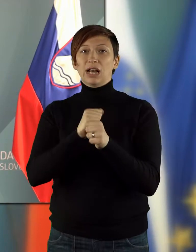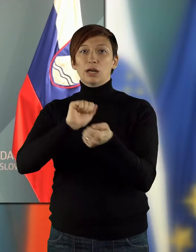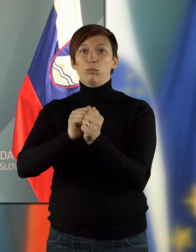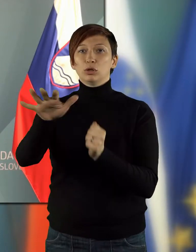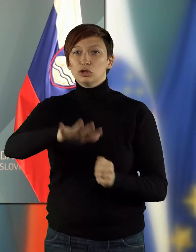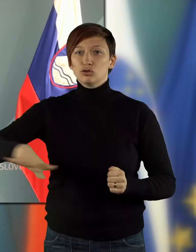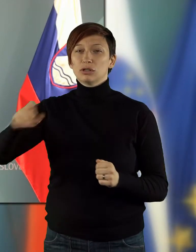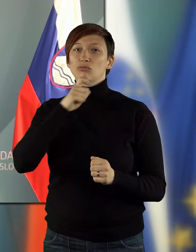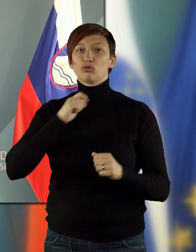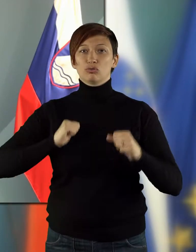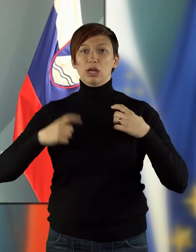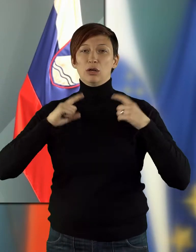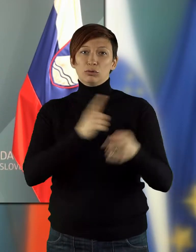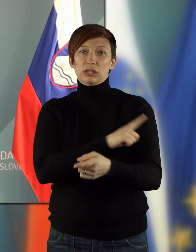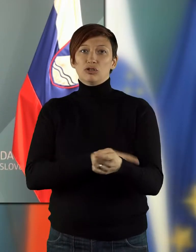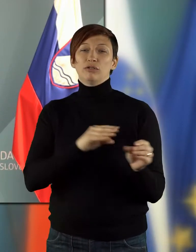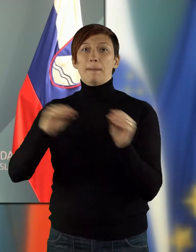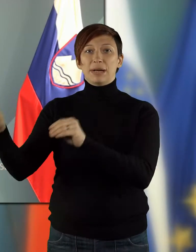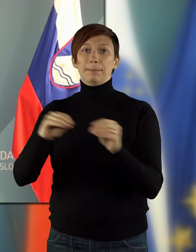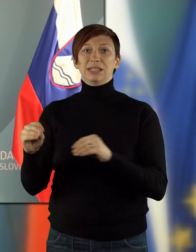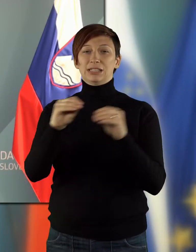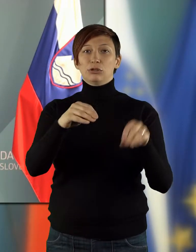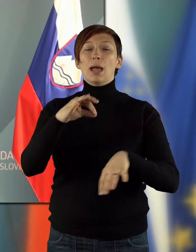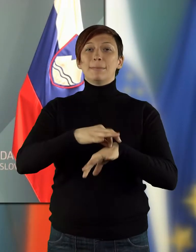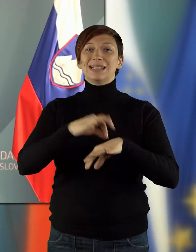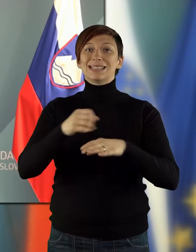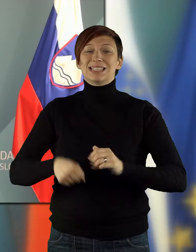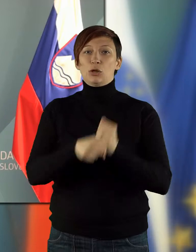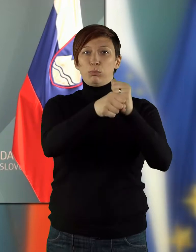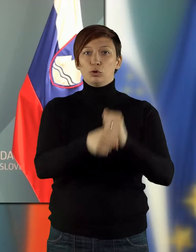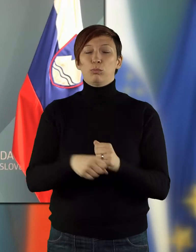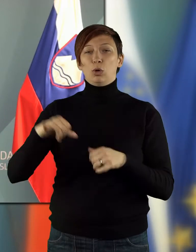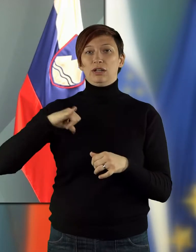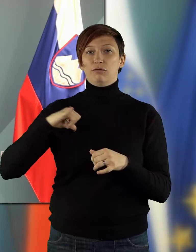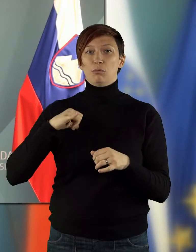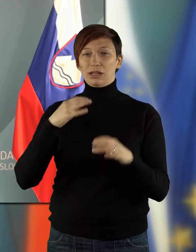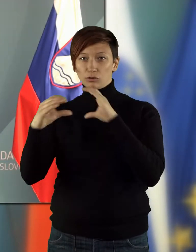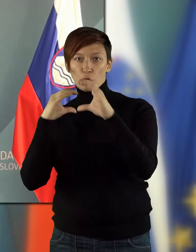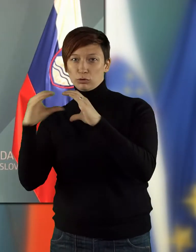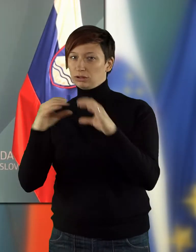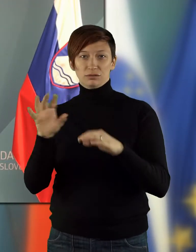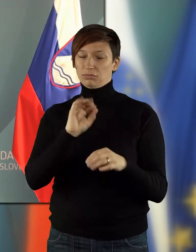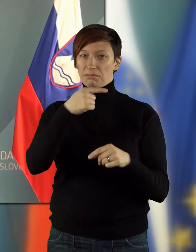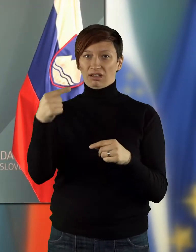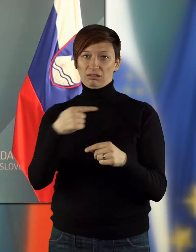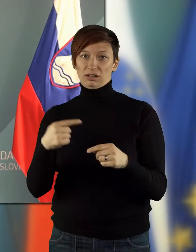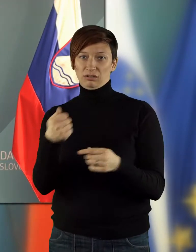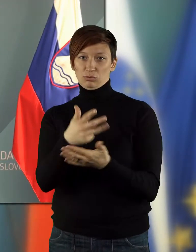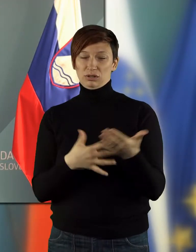bojišču, na vzdržljivost, premike in transport in medicinsko podporo ter informatiko in